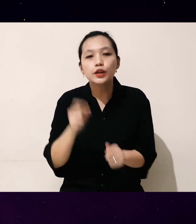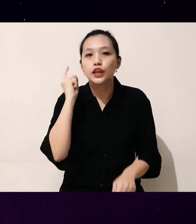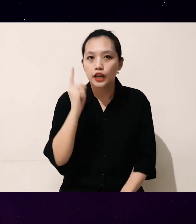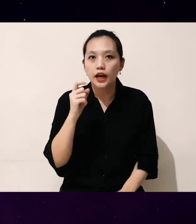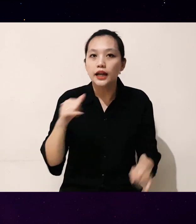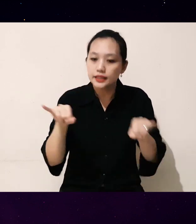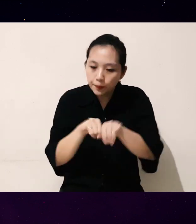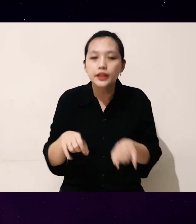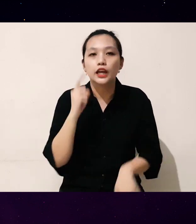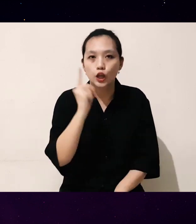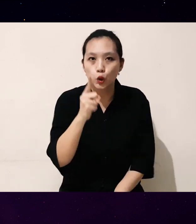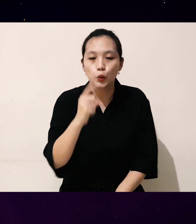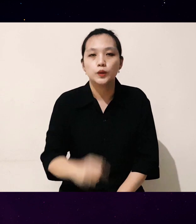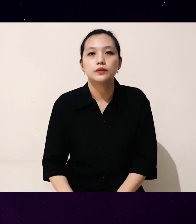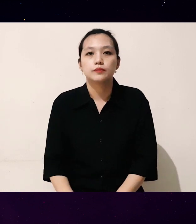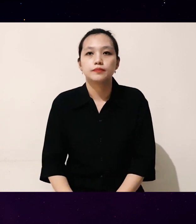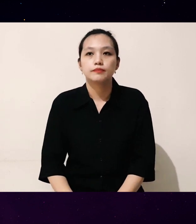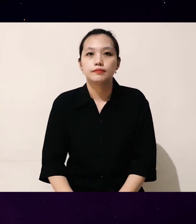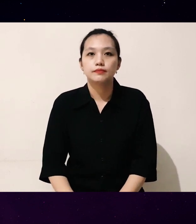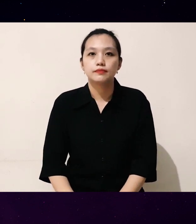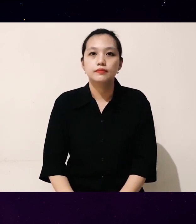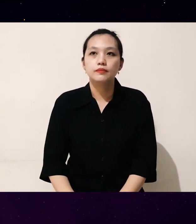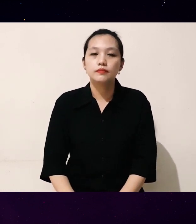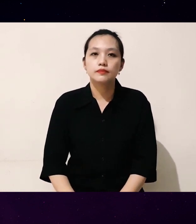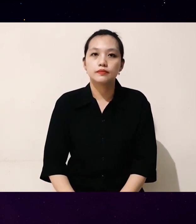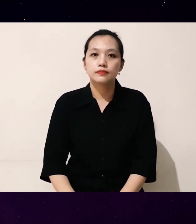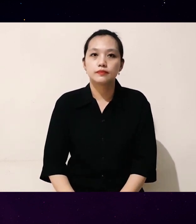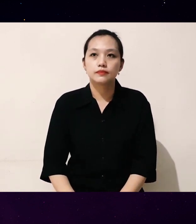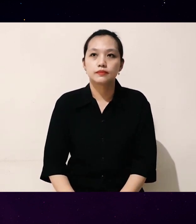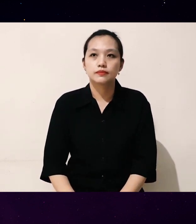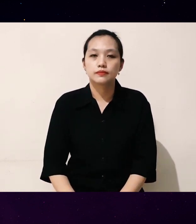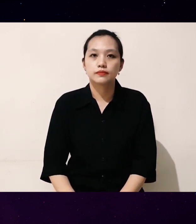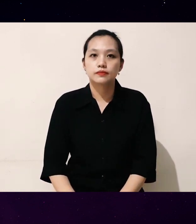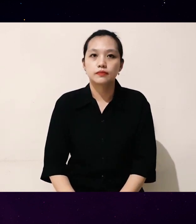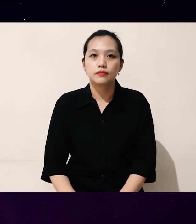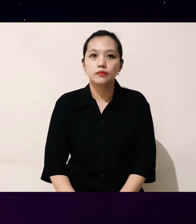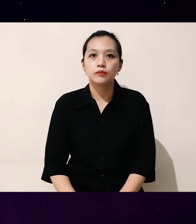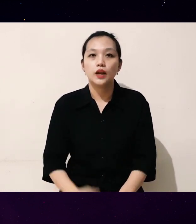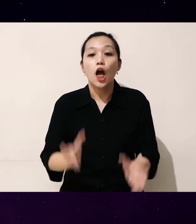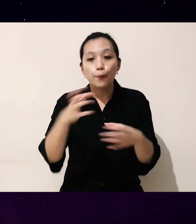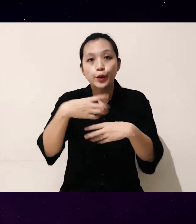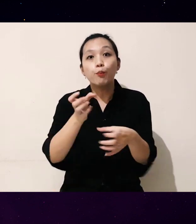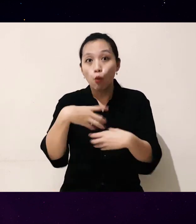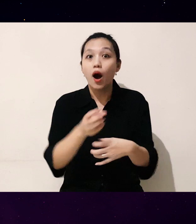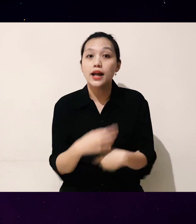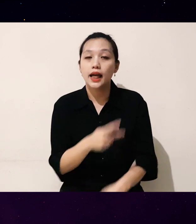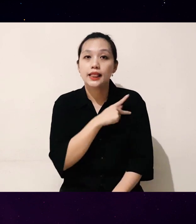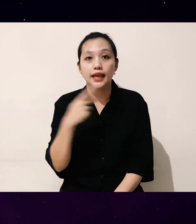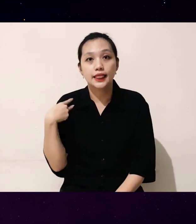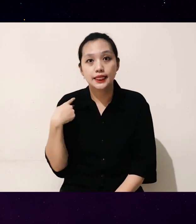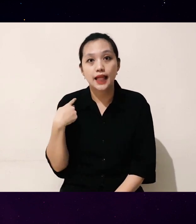dengan seperti cara seperti itu, maka pikiran kita, motivasi kita, dan tindakan-tindakan kita